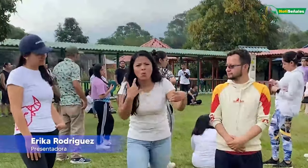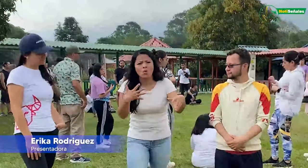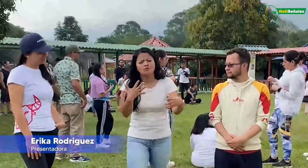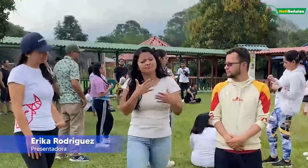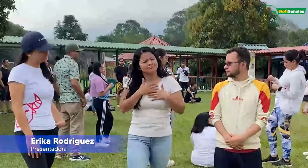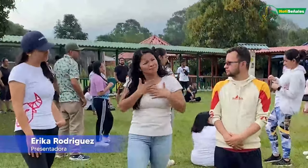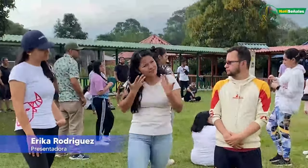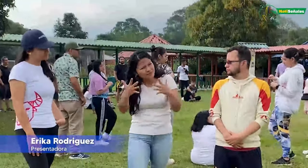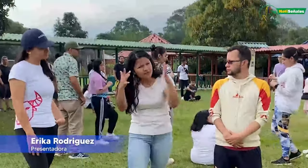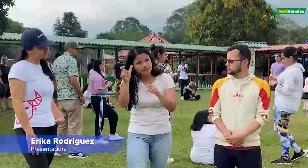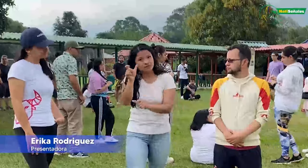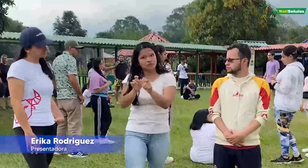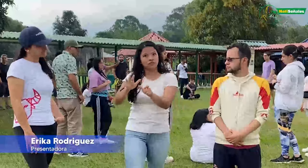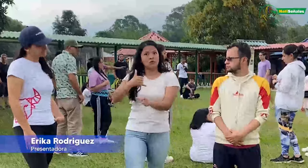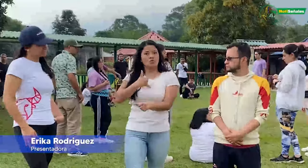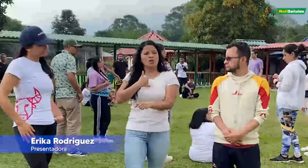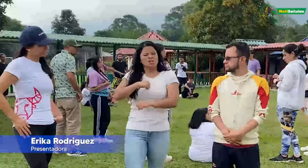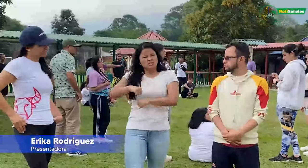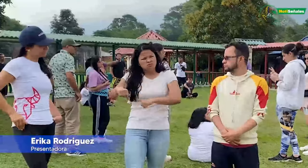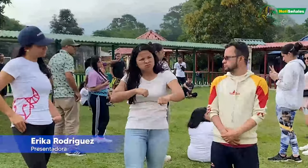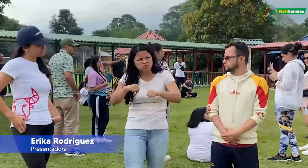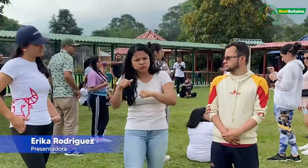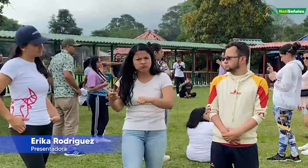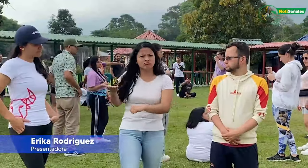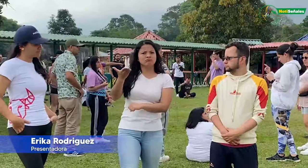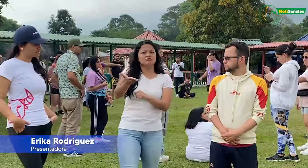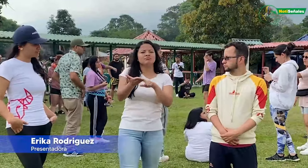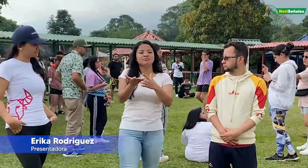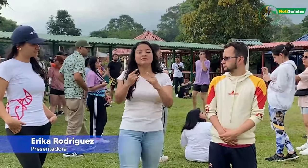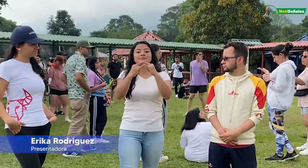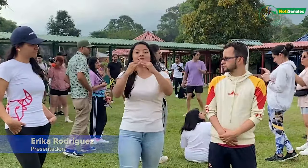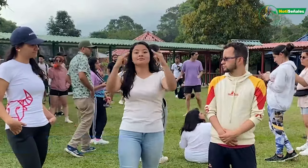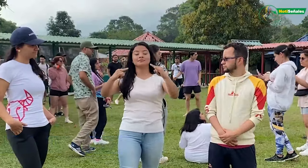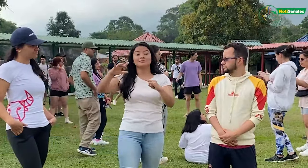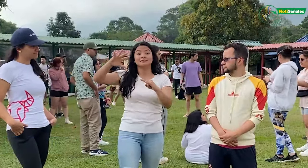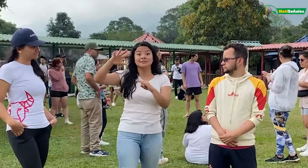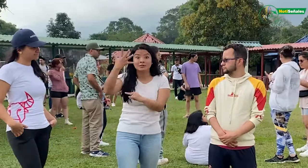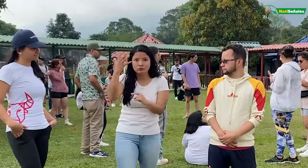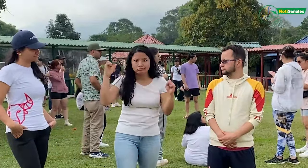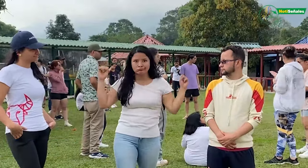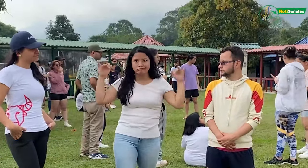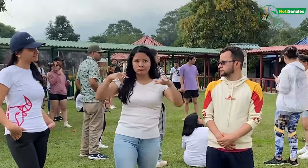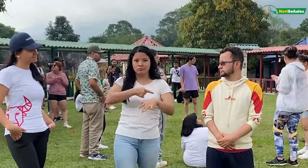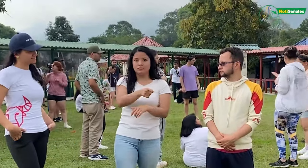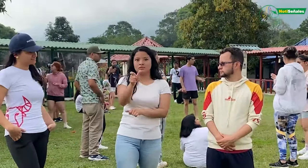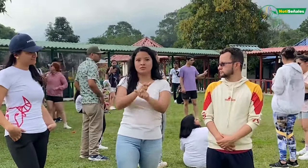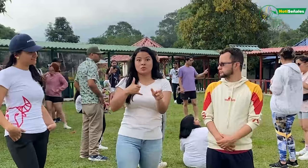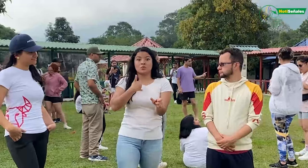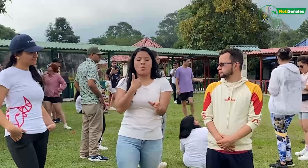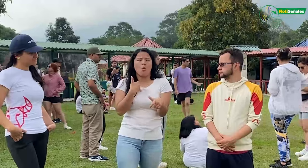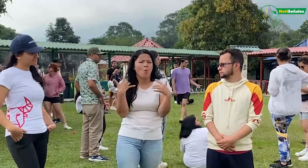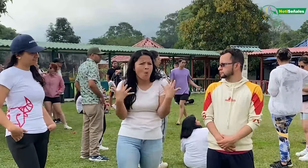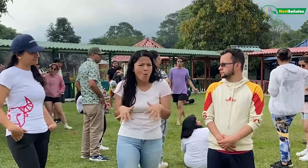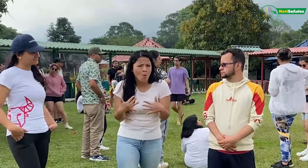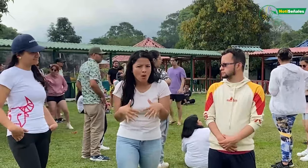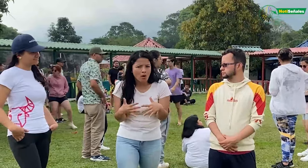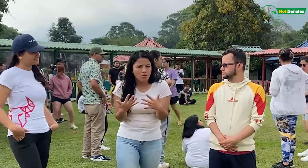¡Guau! Como hemos visto, Queremos felicitar a los jóvenes sordos que propusieron y gestionaron el quinto campamento de jóvenes. ¡Guau!